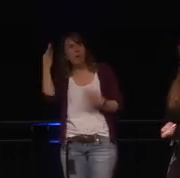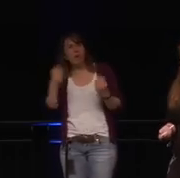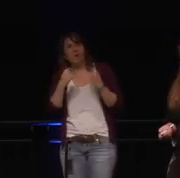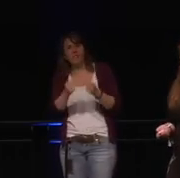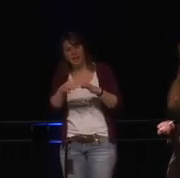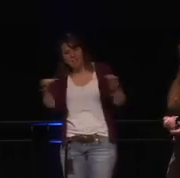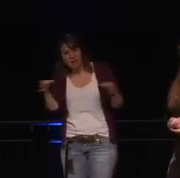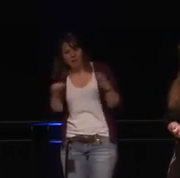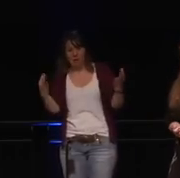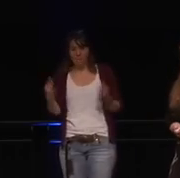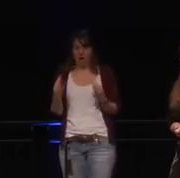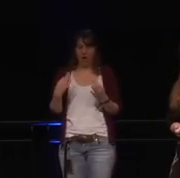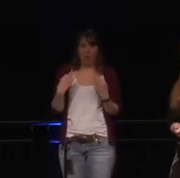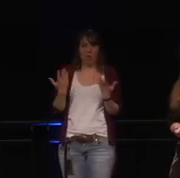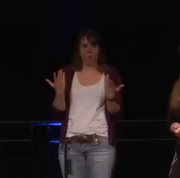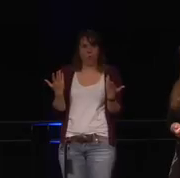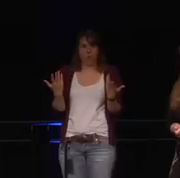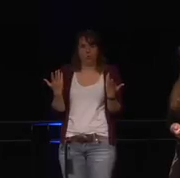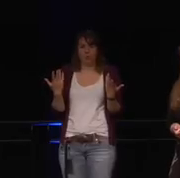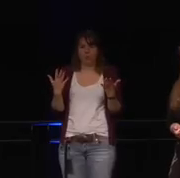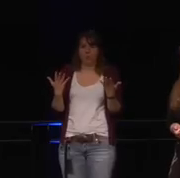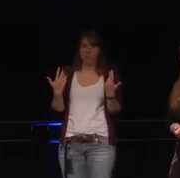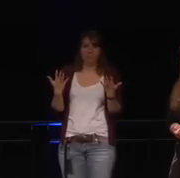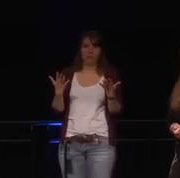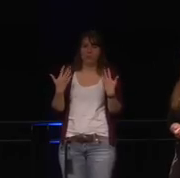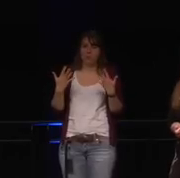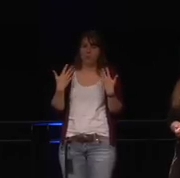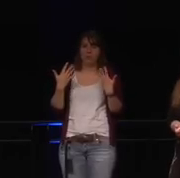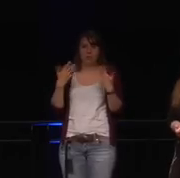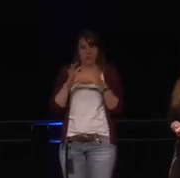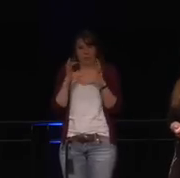la introducción de los airbags, etcétera,